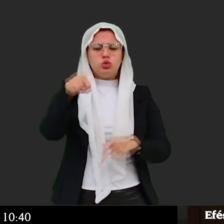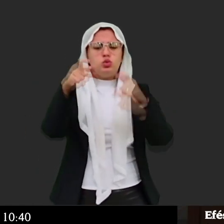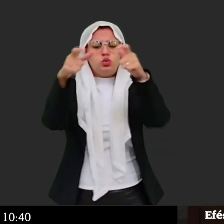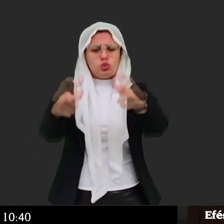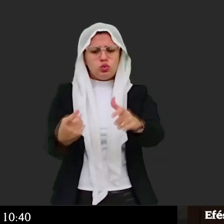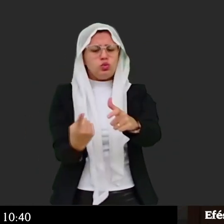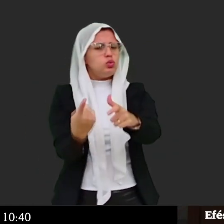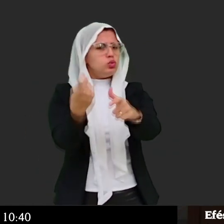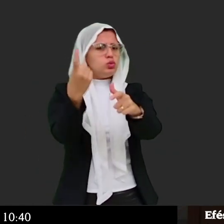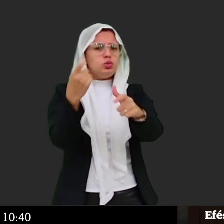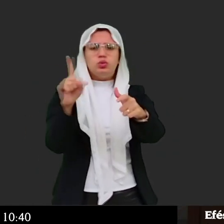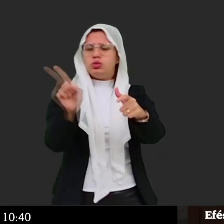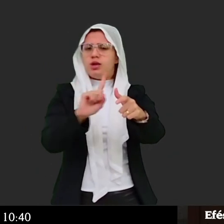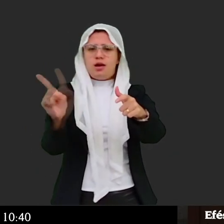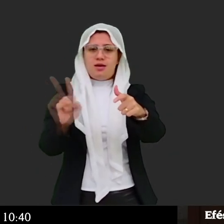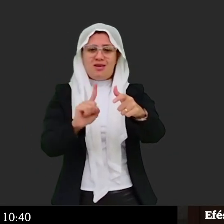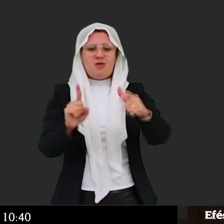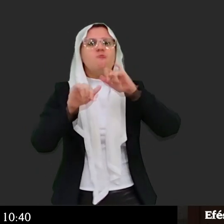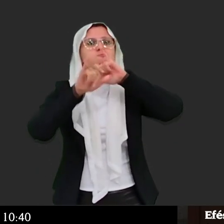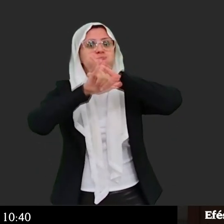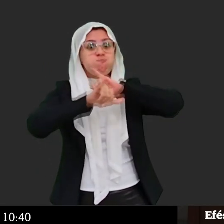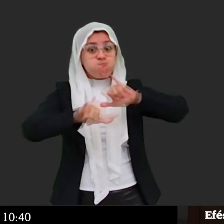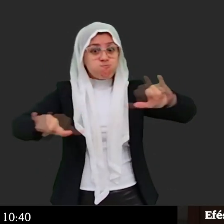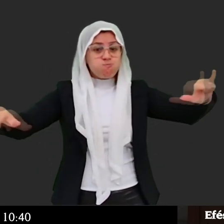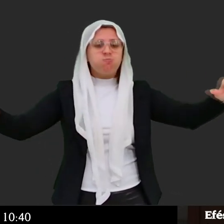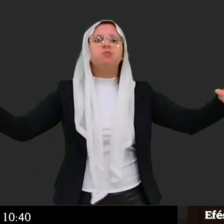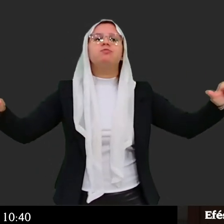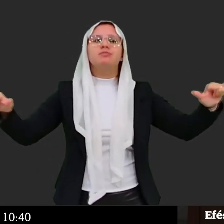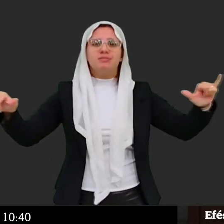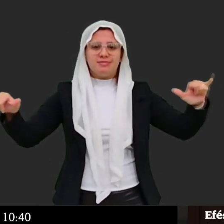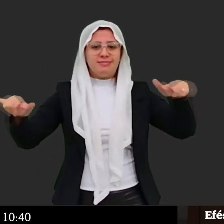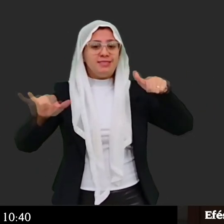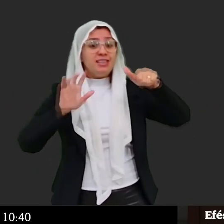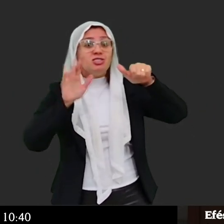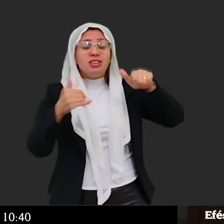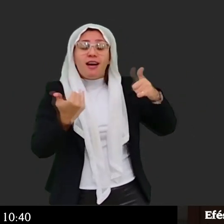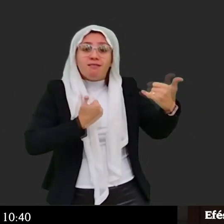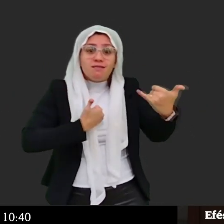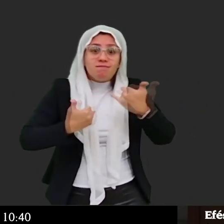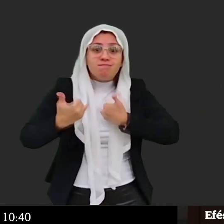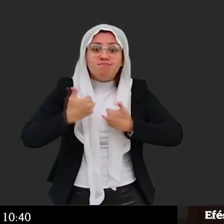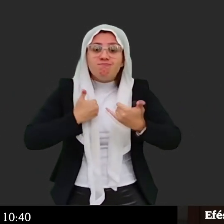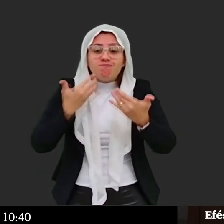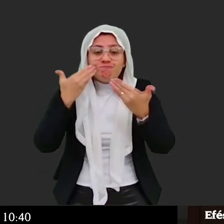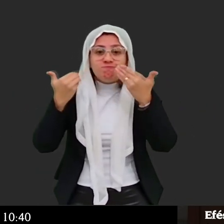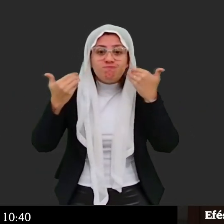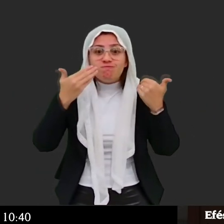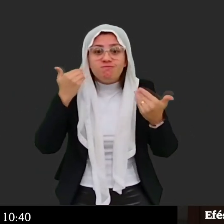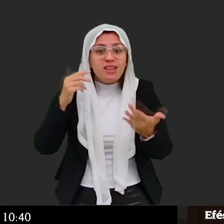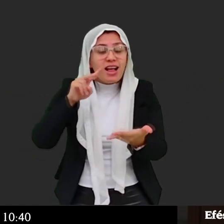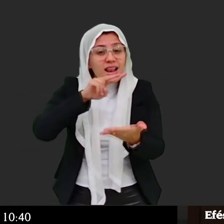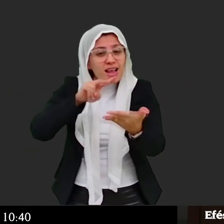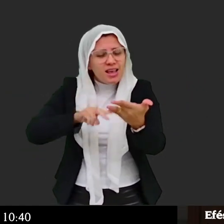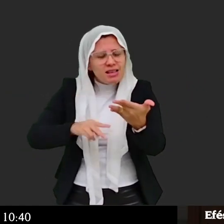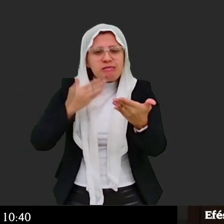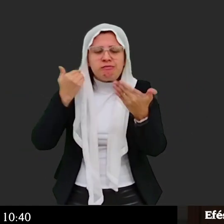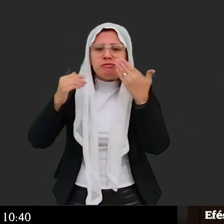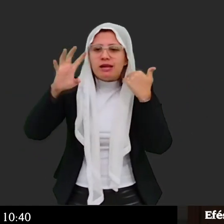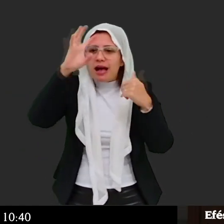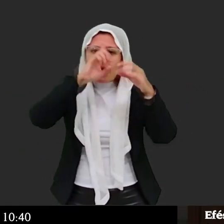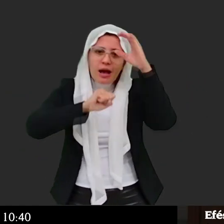pudessem ter a felicidade de alcançá-la ou de ouvir a sua leitura, o